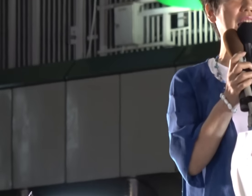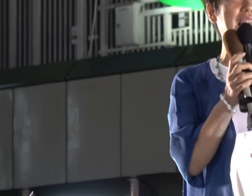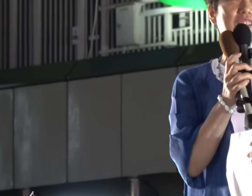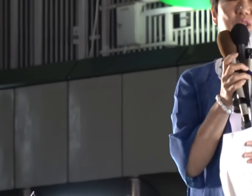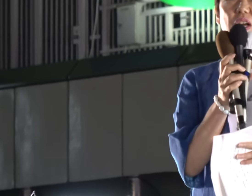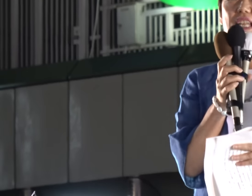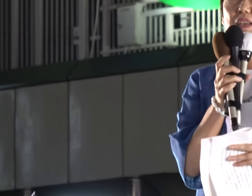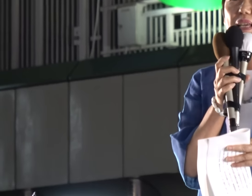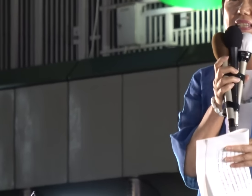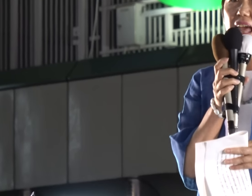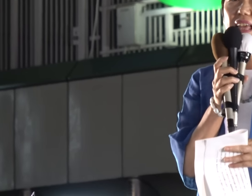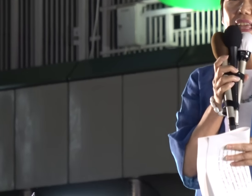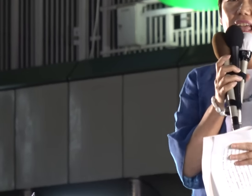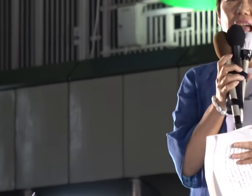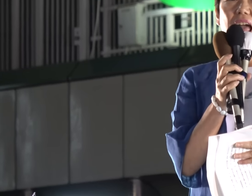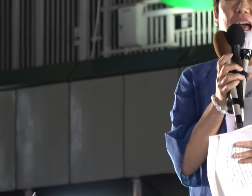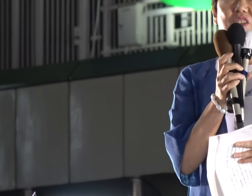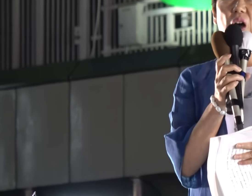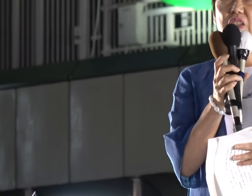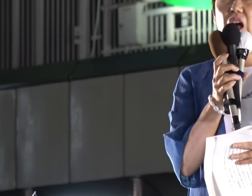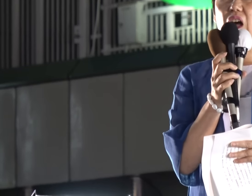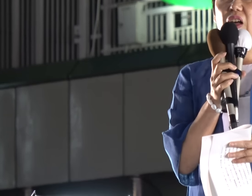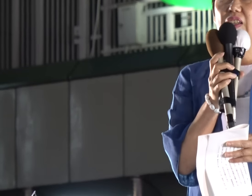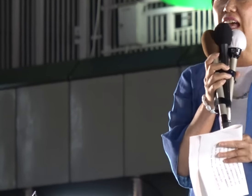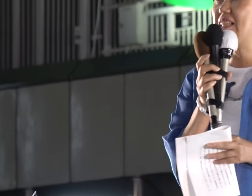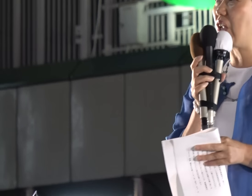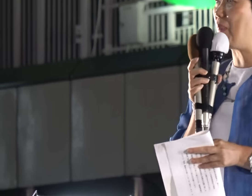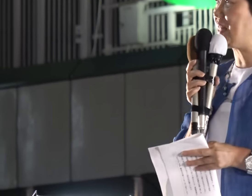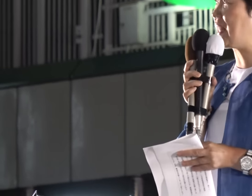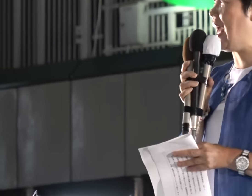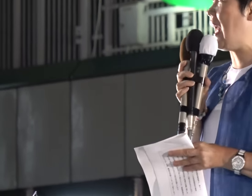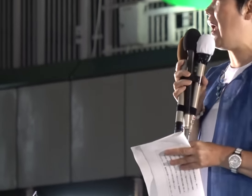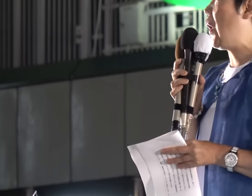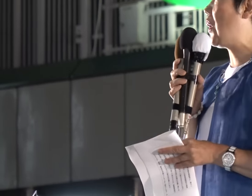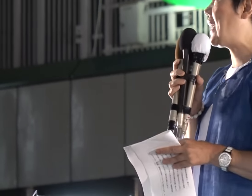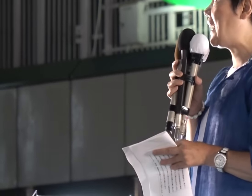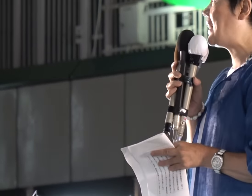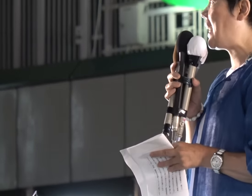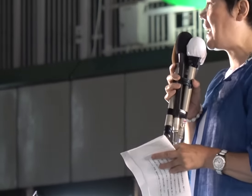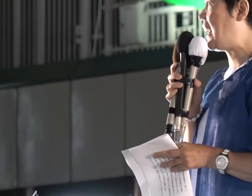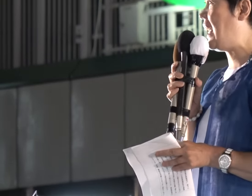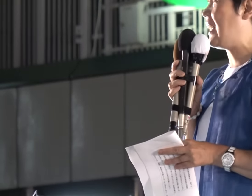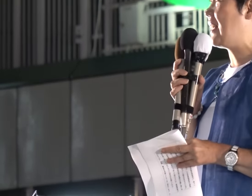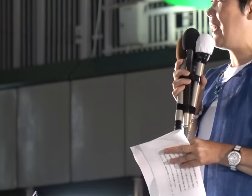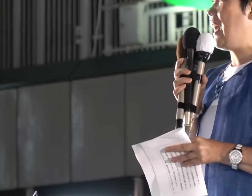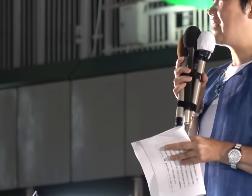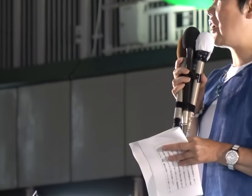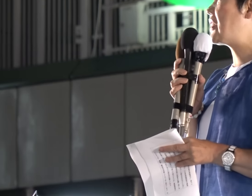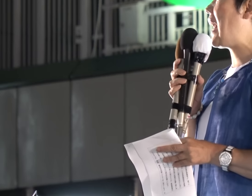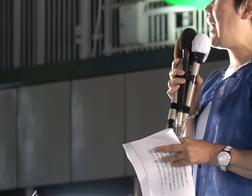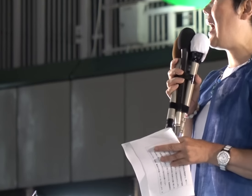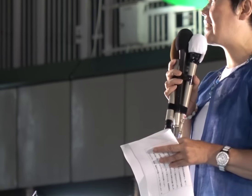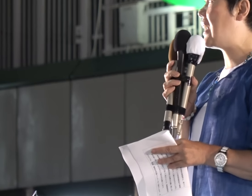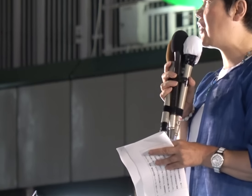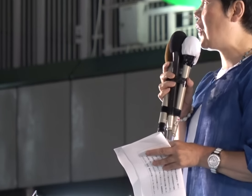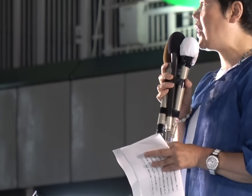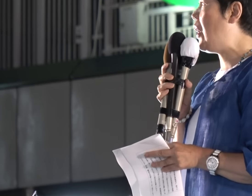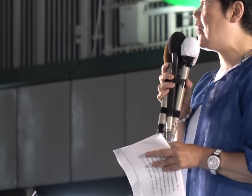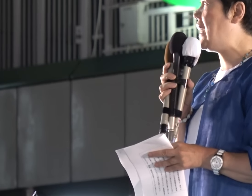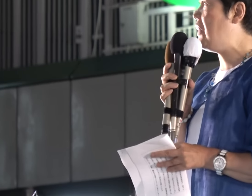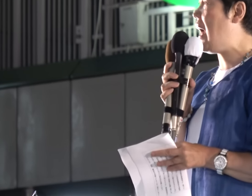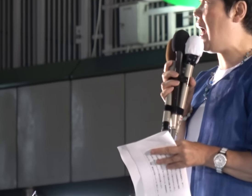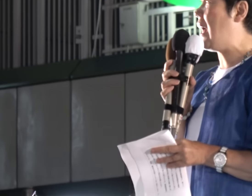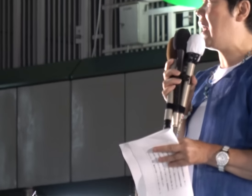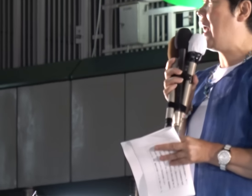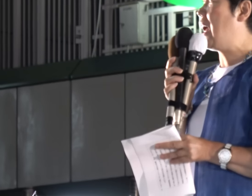しか音が出すことができません。どうぞ立ち止まってお聞きいただき、そして明日の投